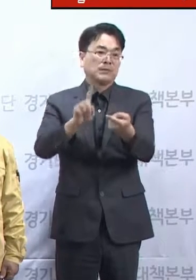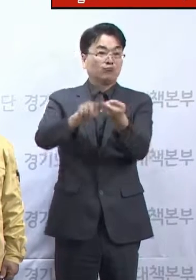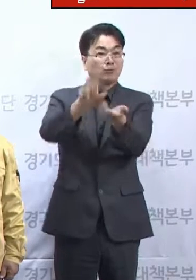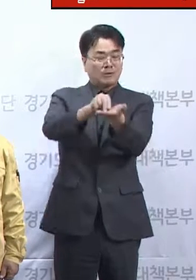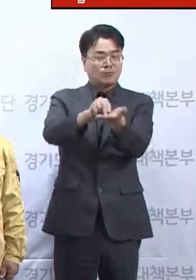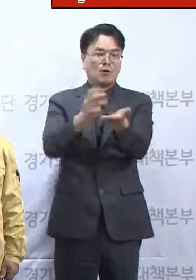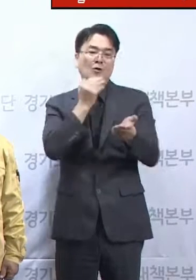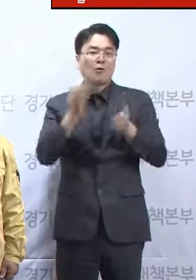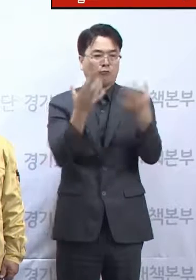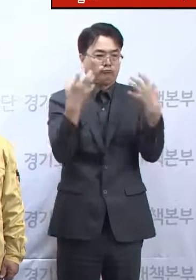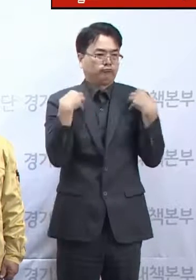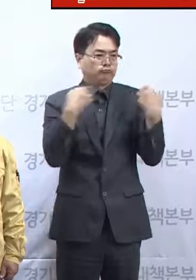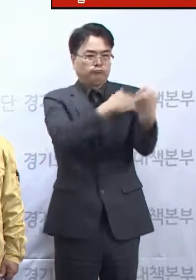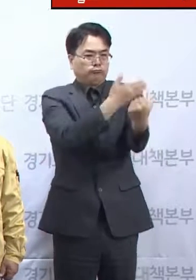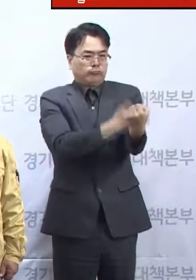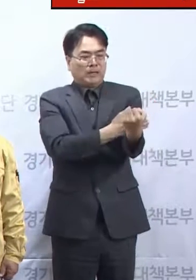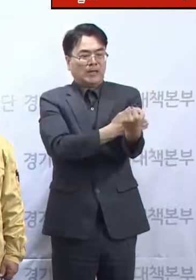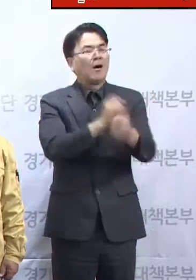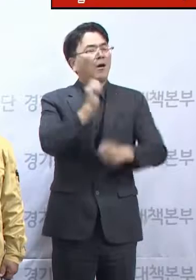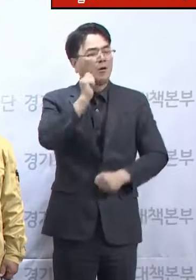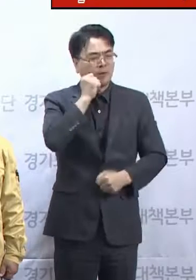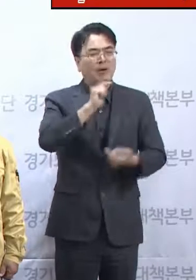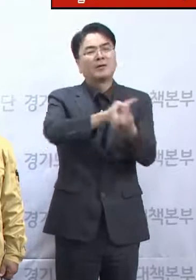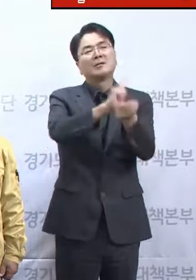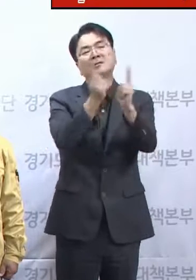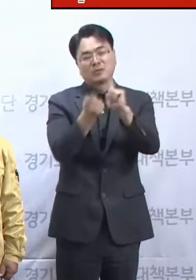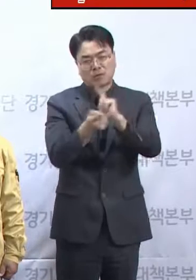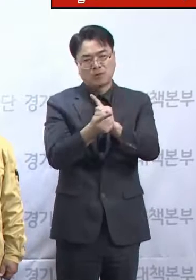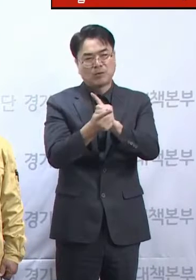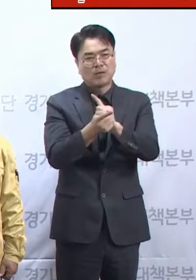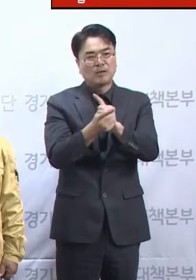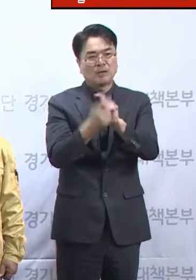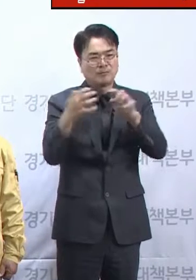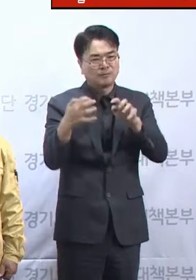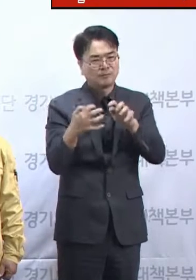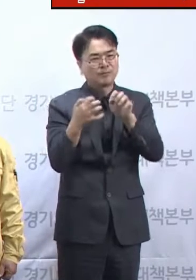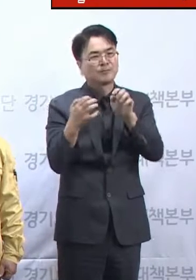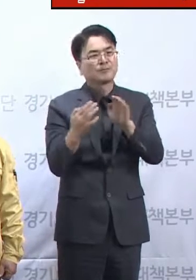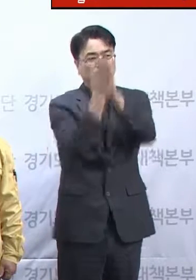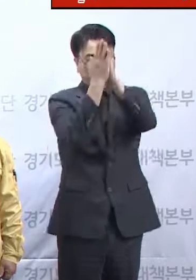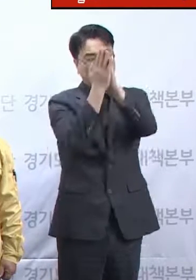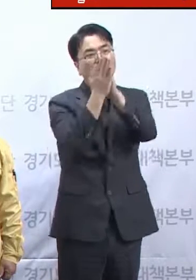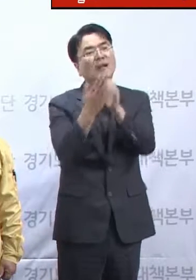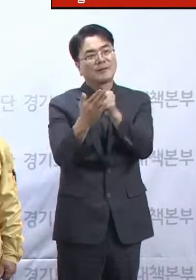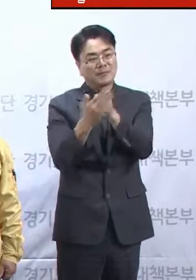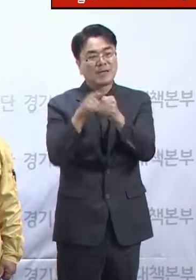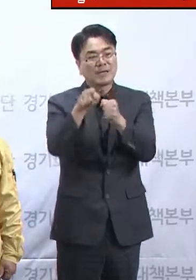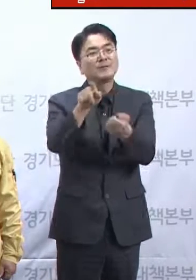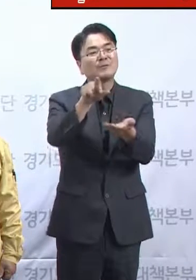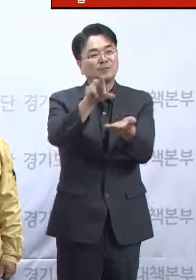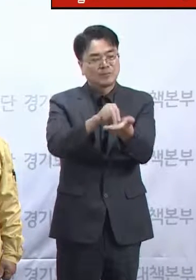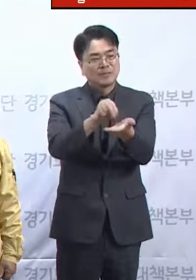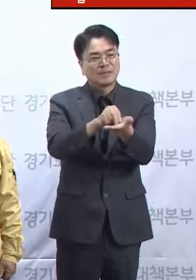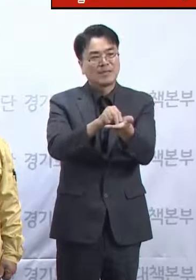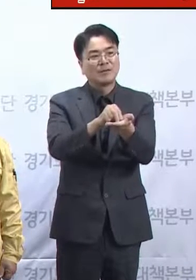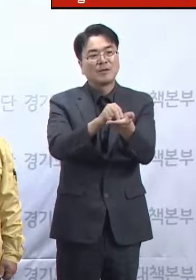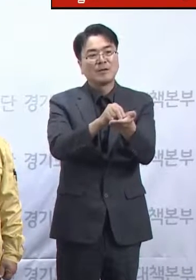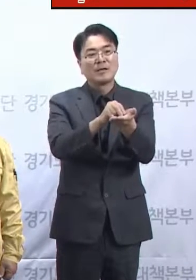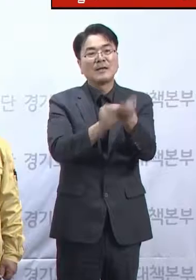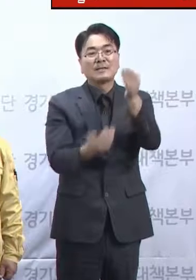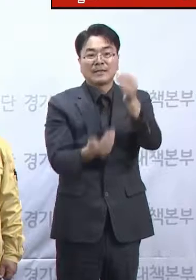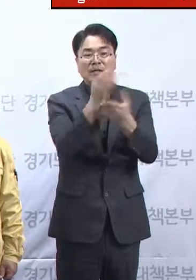강제력을 행사하게 되면 관할 위반 문제로 지방자치단체 간 충돌이 발생할 수 있기 때문에 이 부분들이 앞으로 계속 문제될